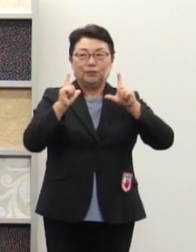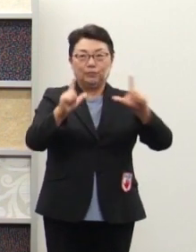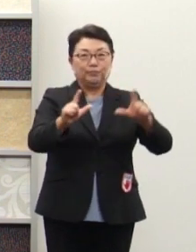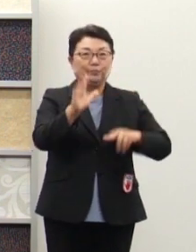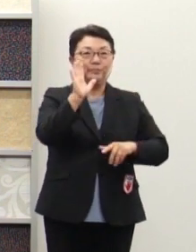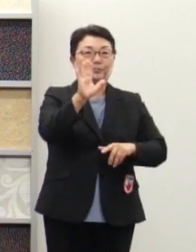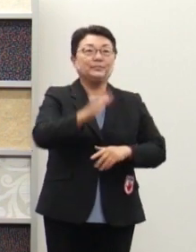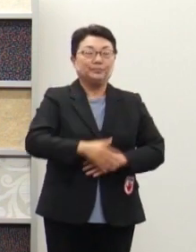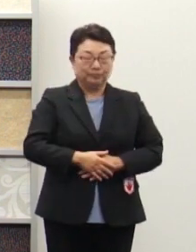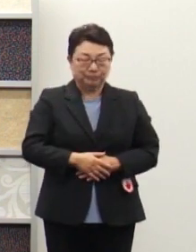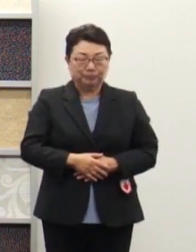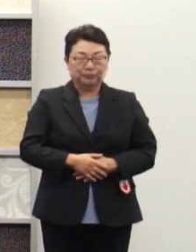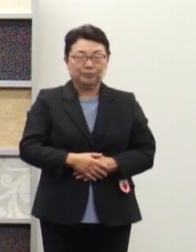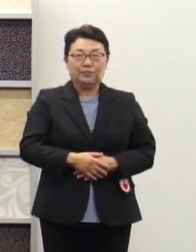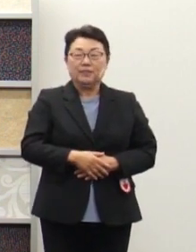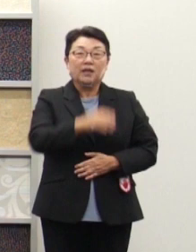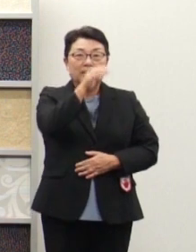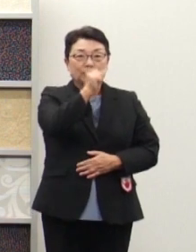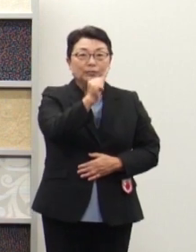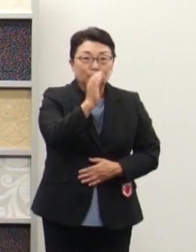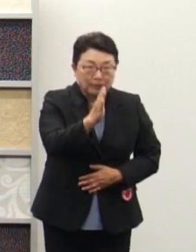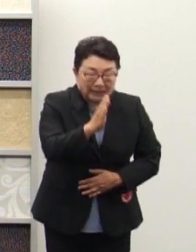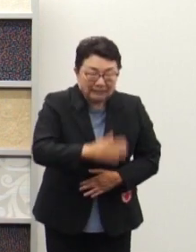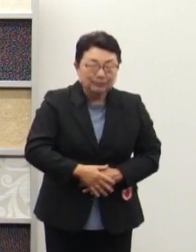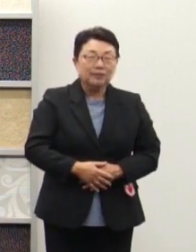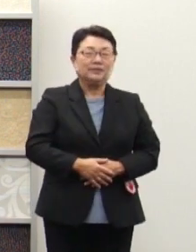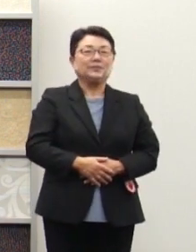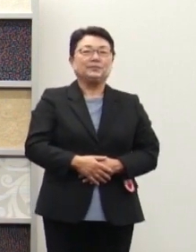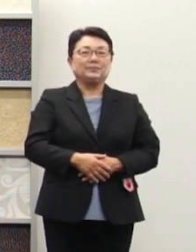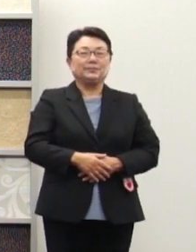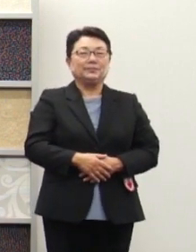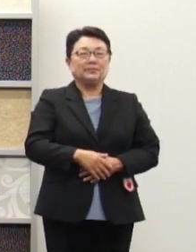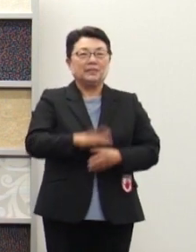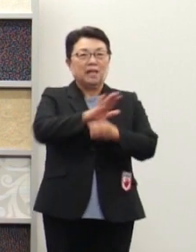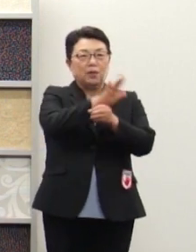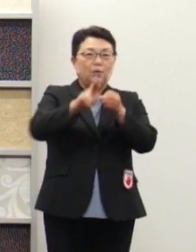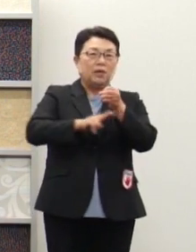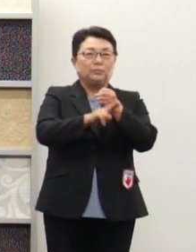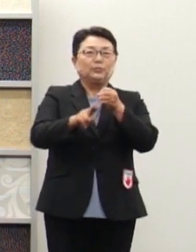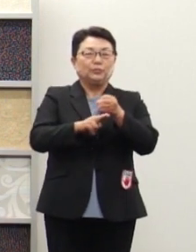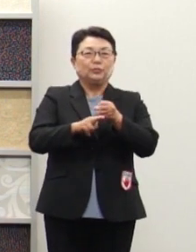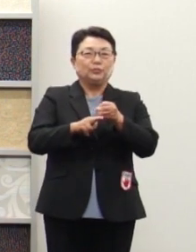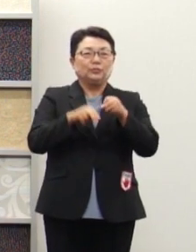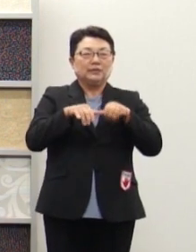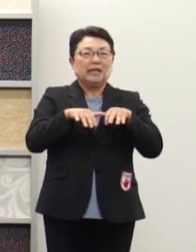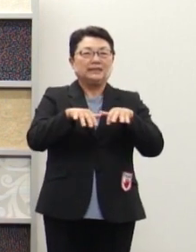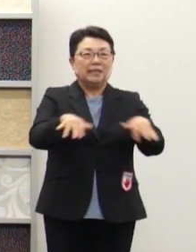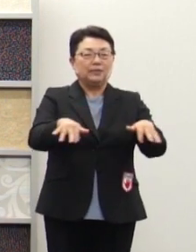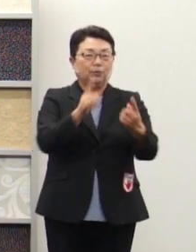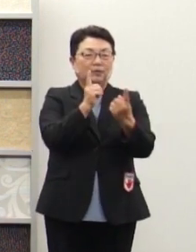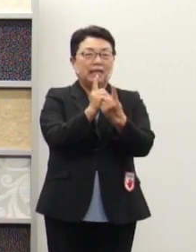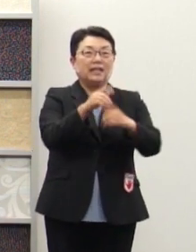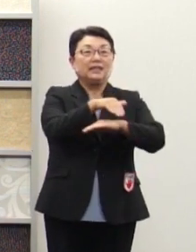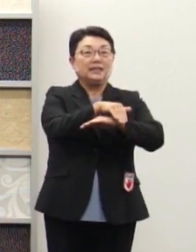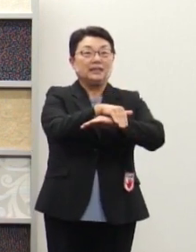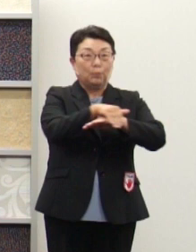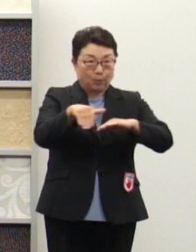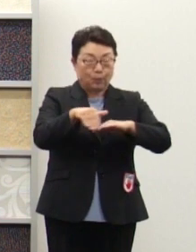から発表いたします。 はい、どうぞよろしくお願いいたします。まずはじめに新型コロナ感染症への、当面の対応について